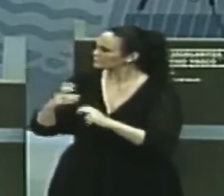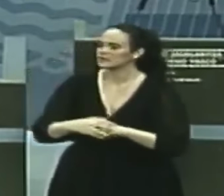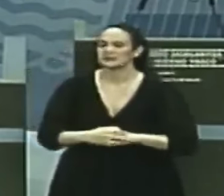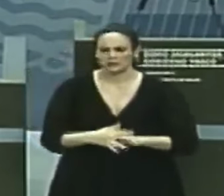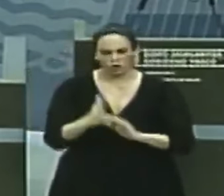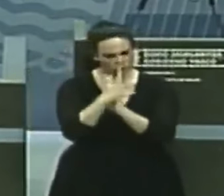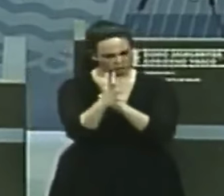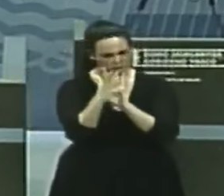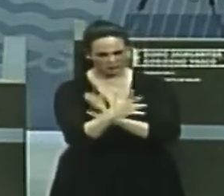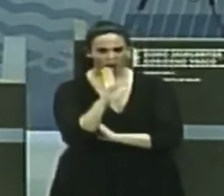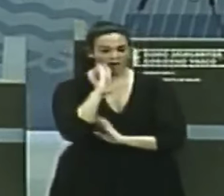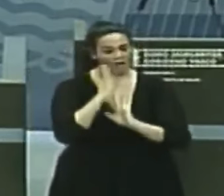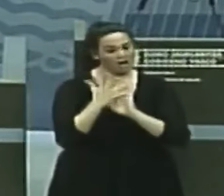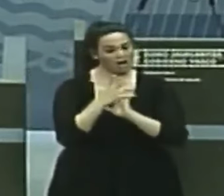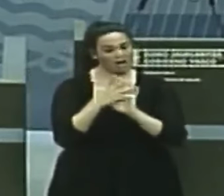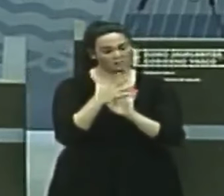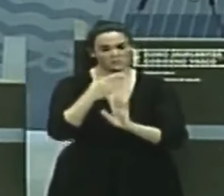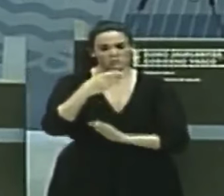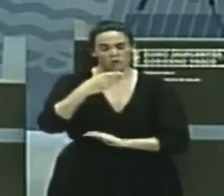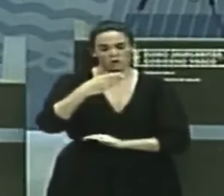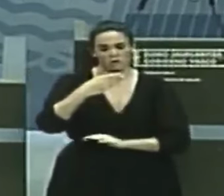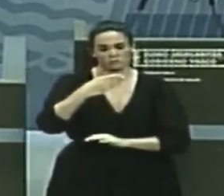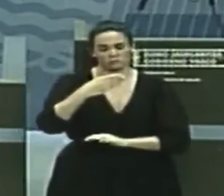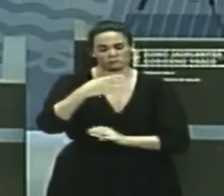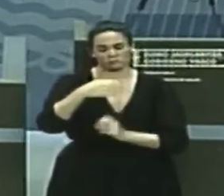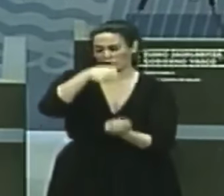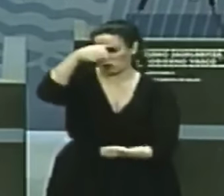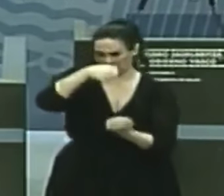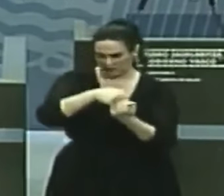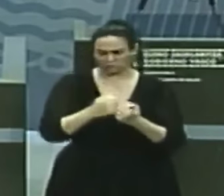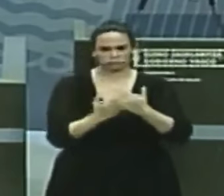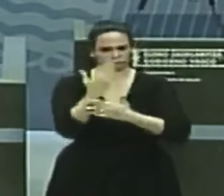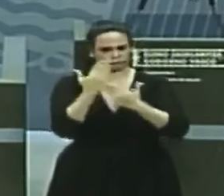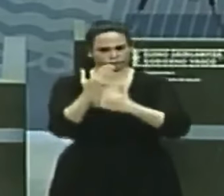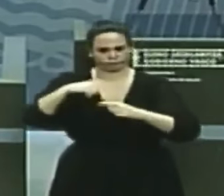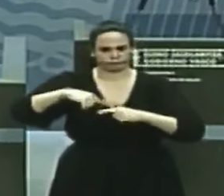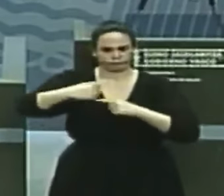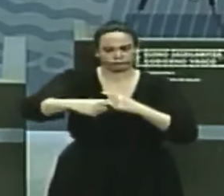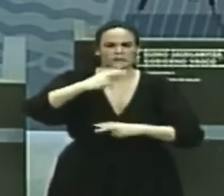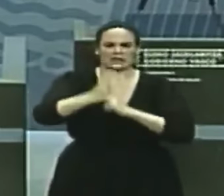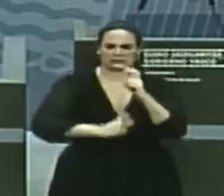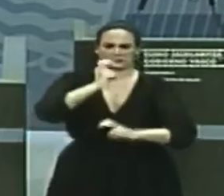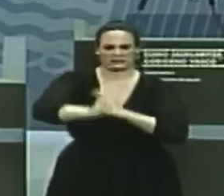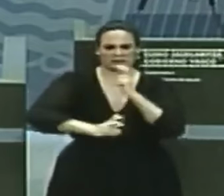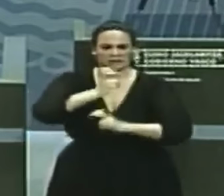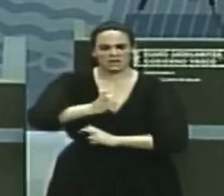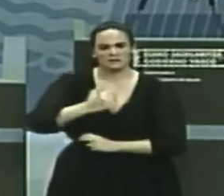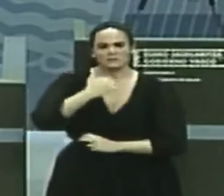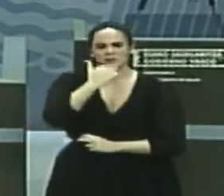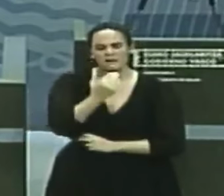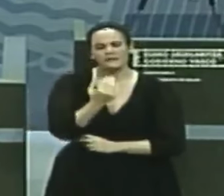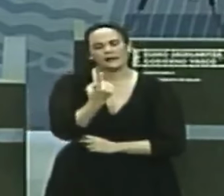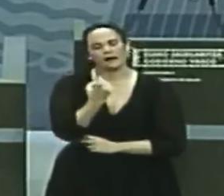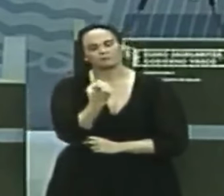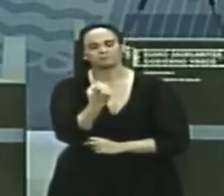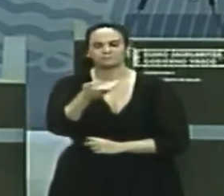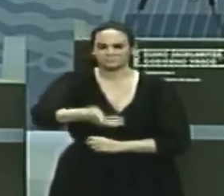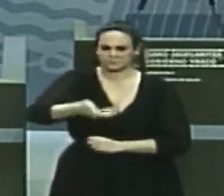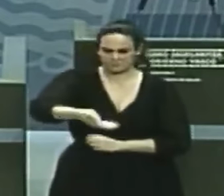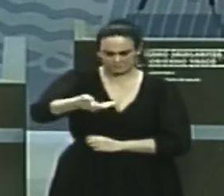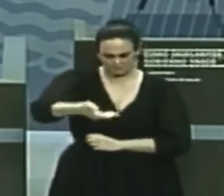antes hablábamos de nuestro boletín en el que prácticamente ya diario ponemos a su disposición yo creo que es importante que quiere este boletín